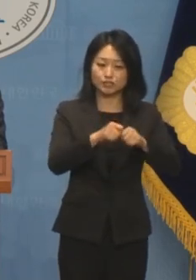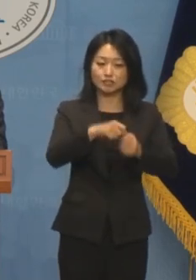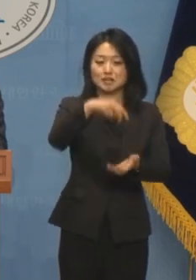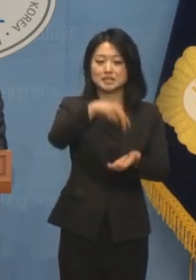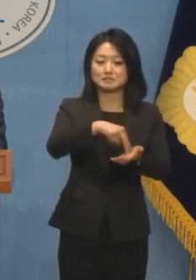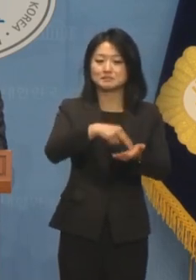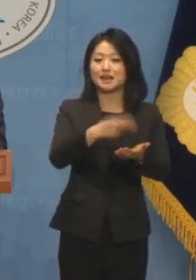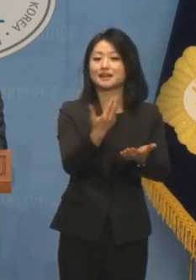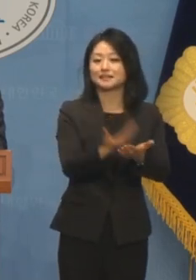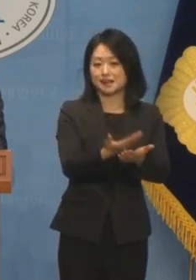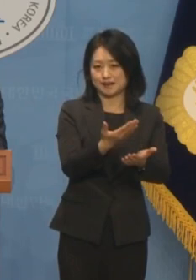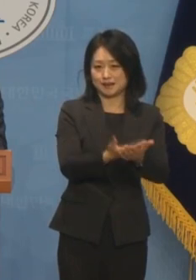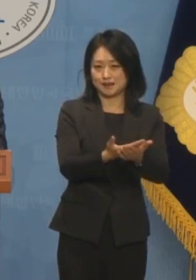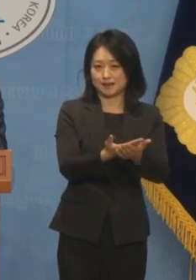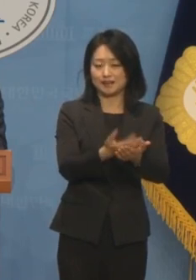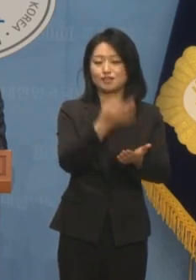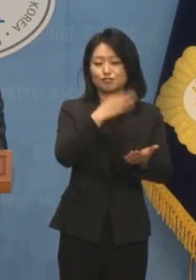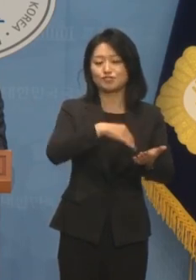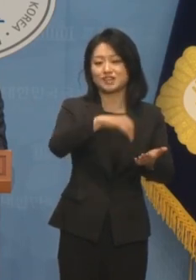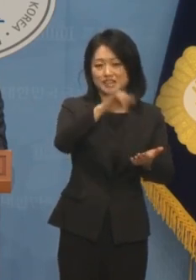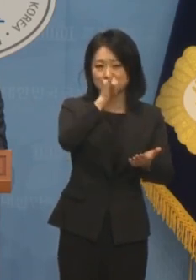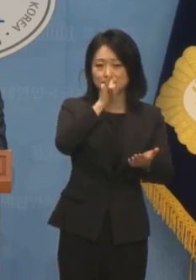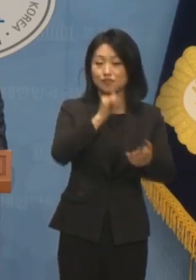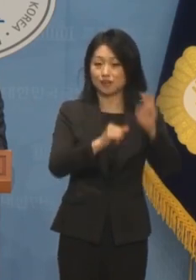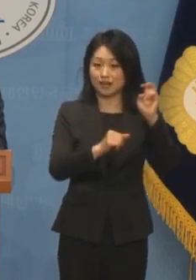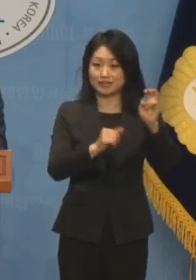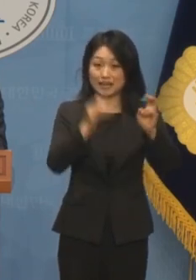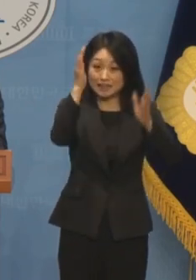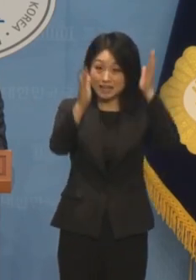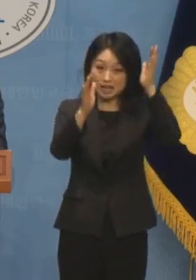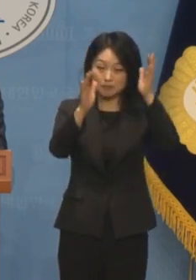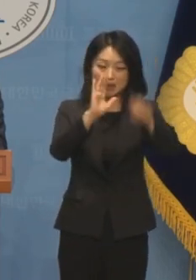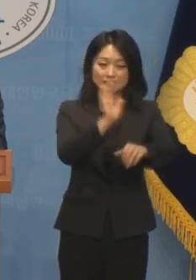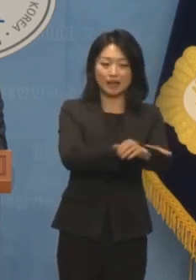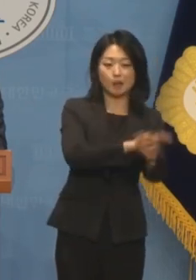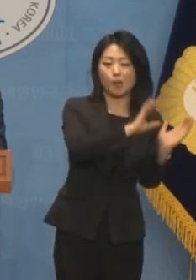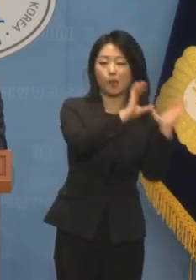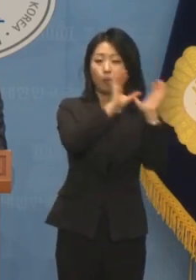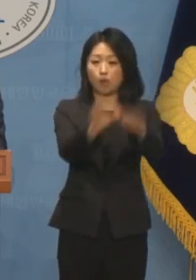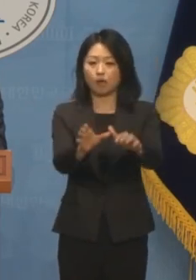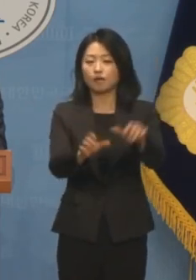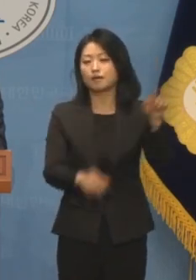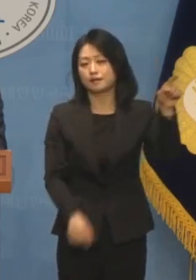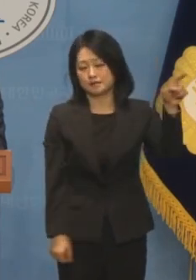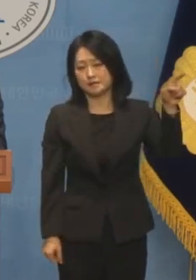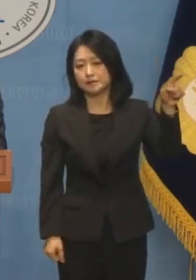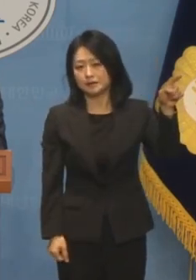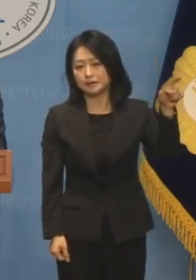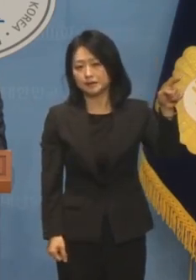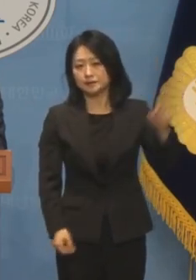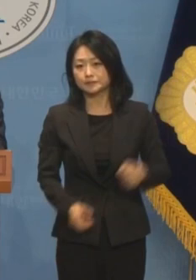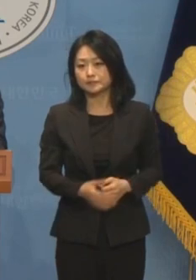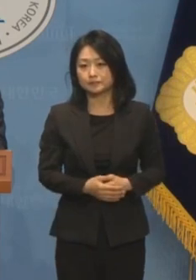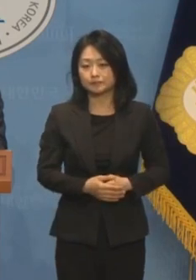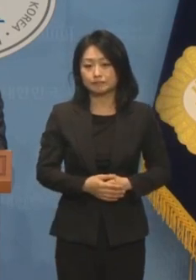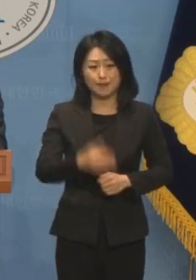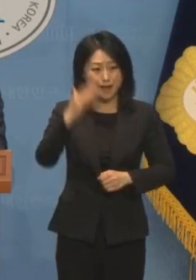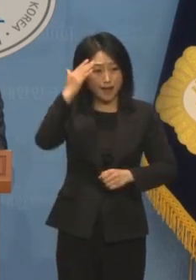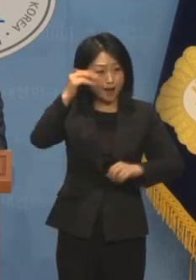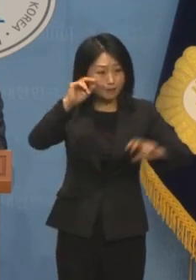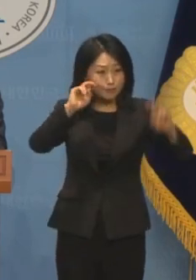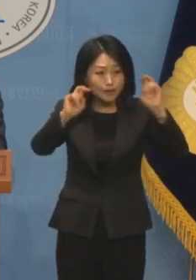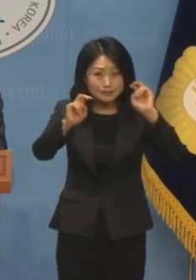것이 최대한 유리할 것이라며 네이버에 책임을 떠넘기기까지 했습니다. 우리 기업이 피땀